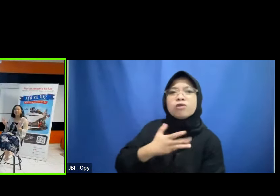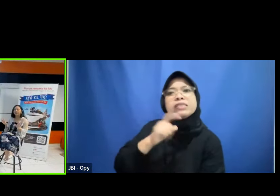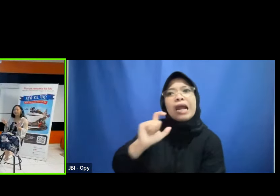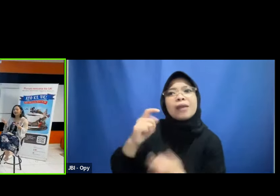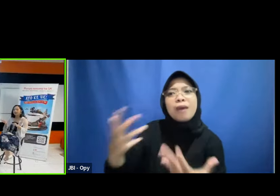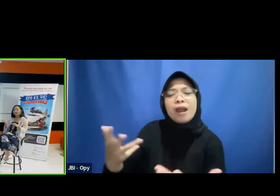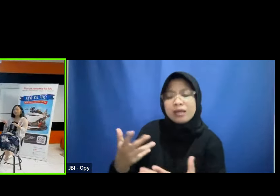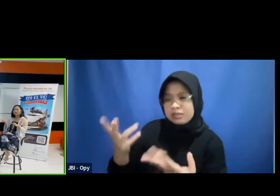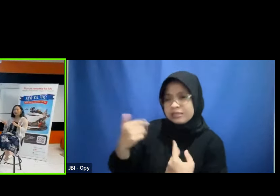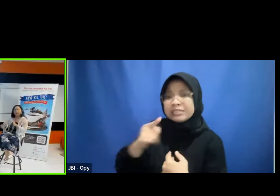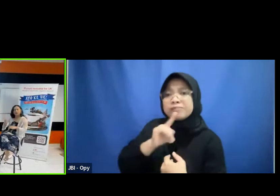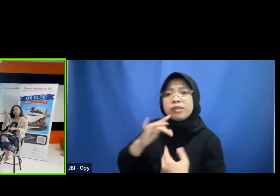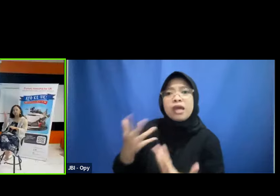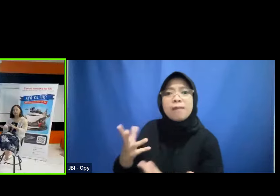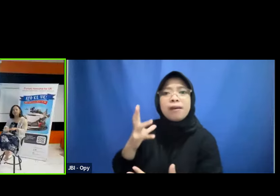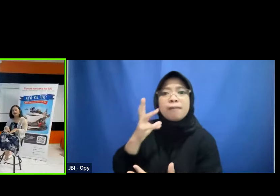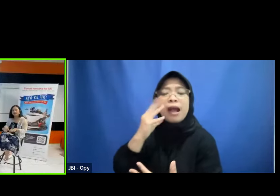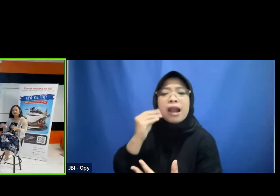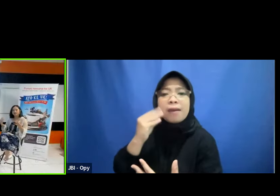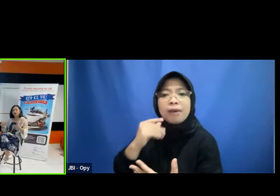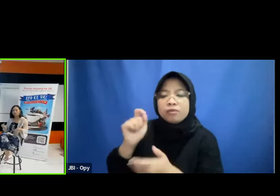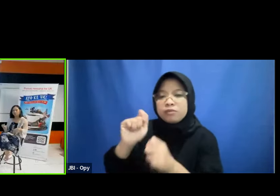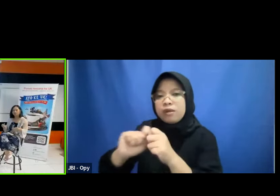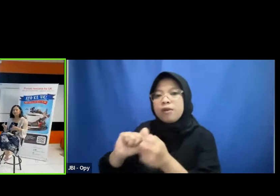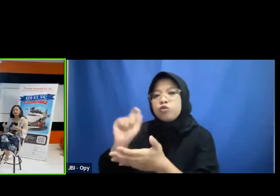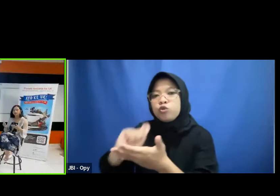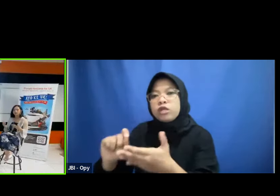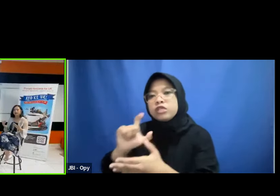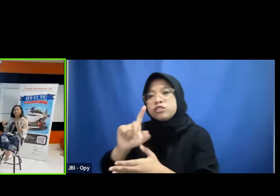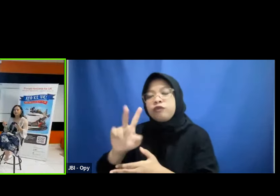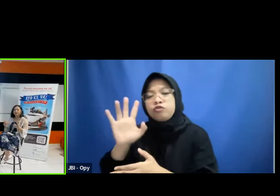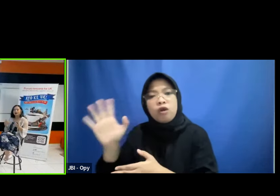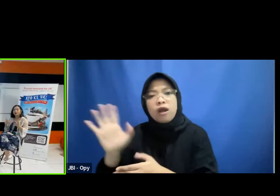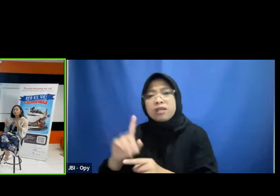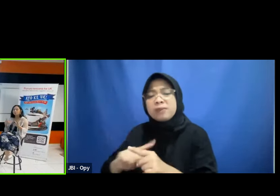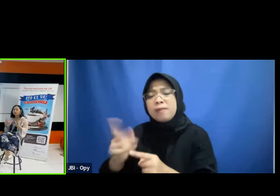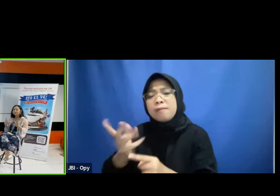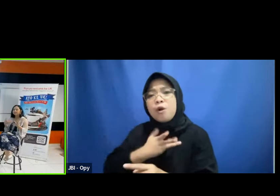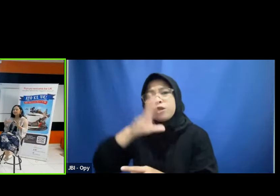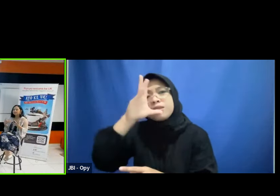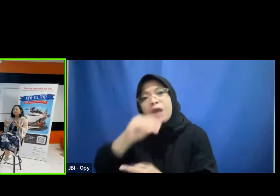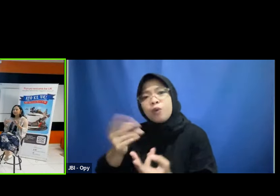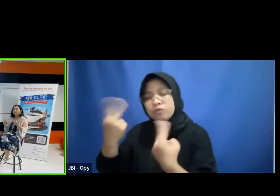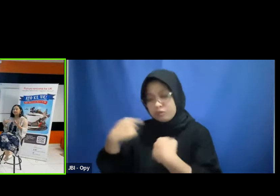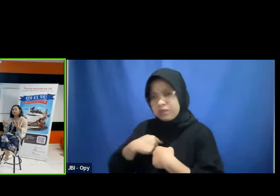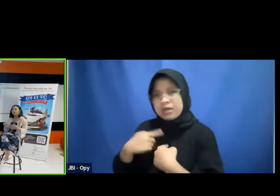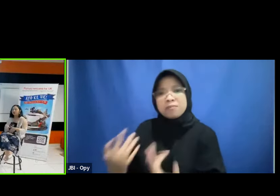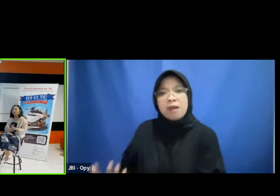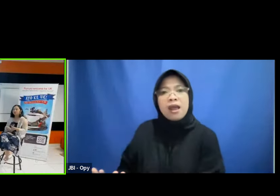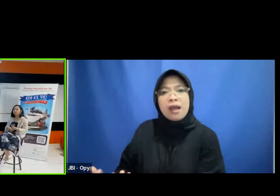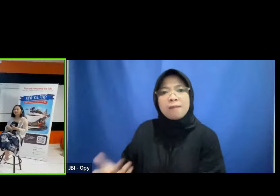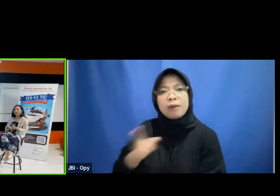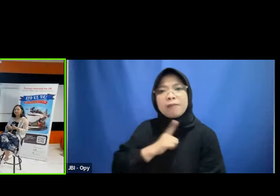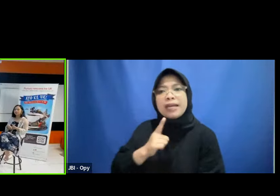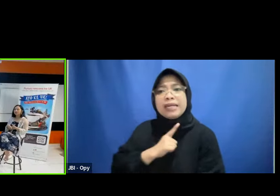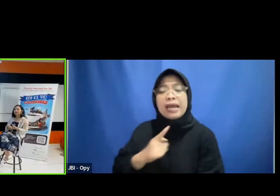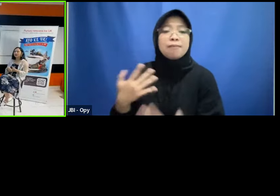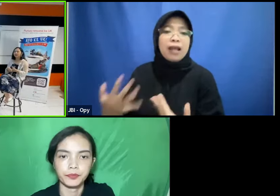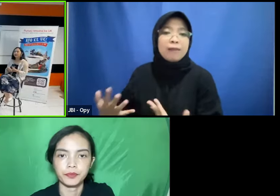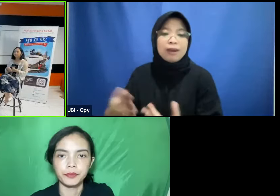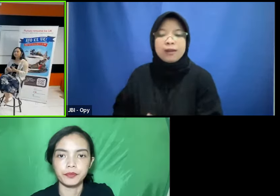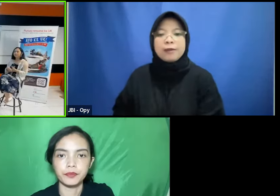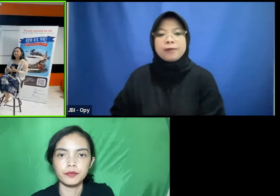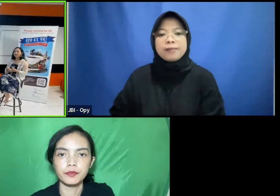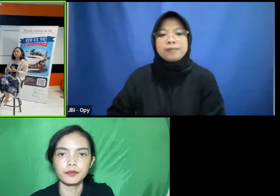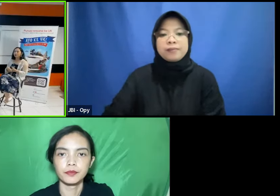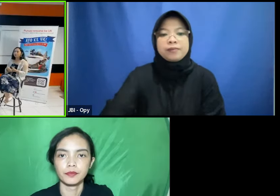tahu tentang kayak apa yang aku tulis di SII CV aku tapi mereka tuh juga kayak mau tahu aku as a person gitu loh terus mereka tanya juga